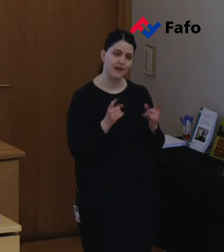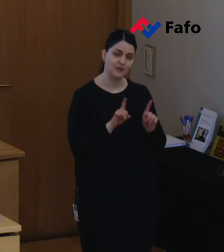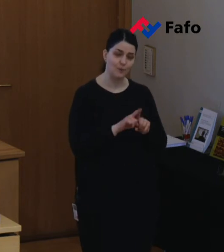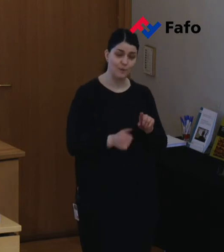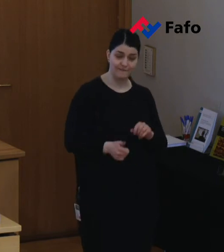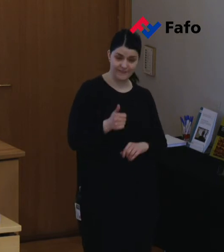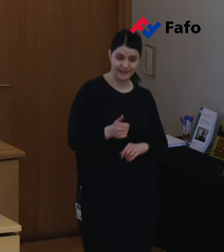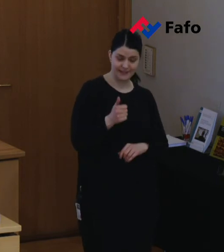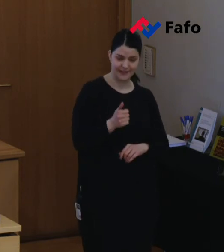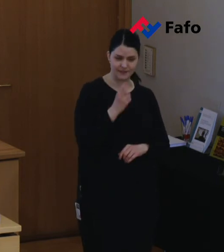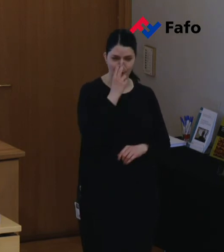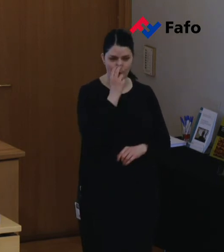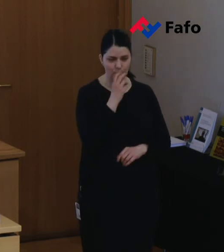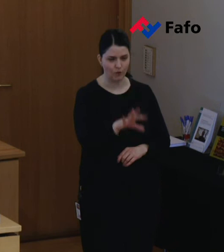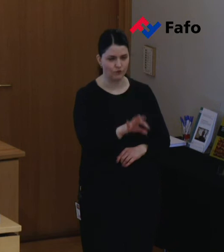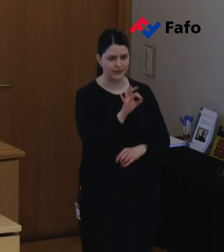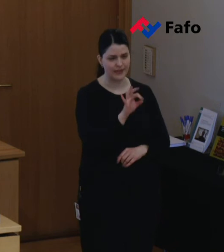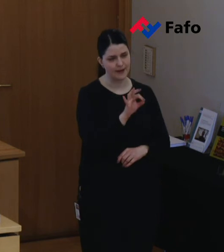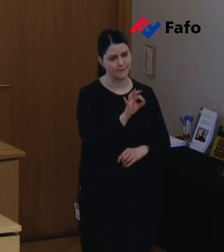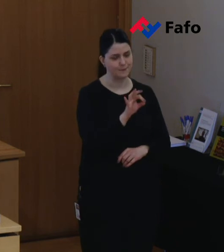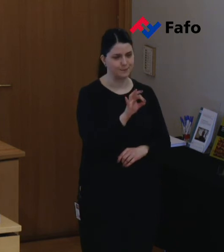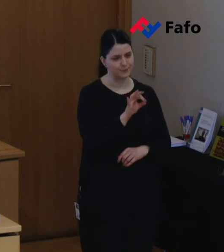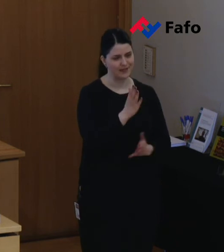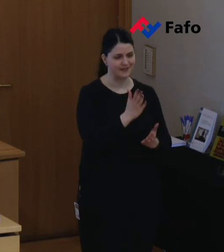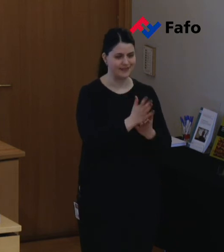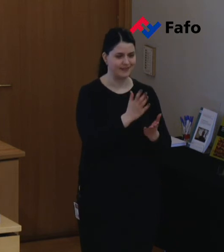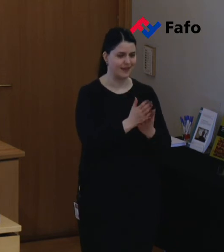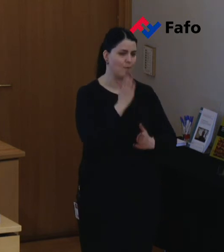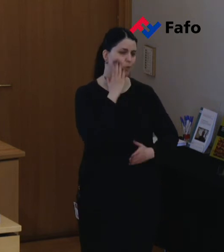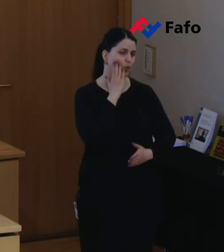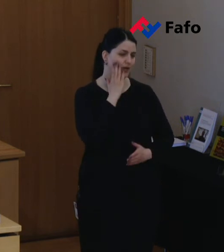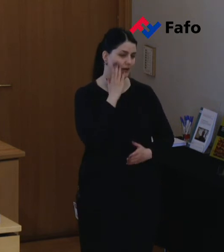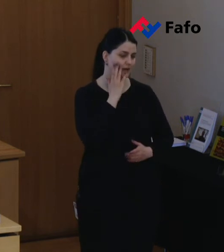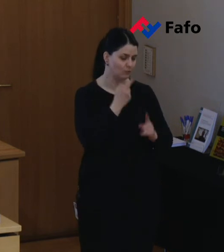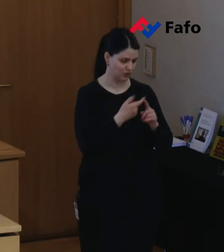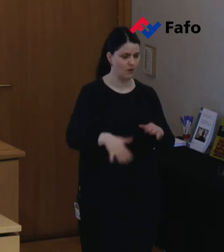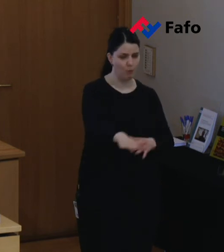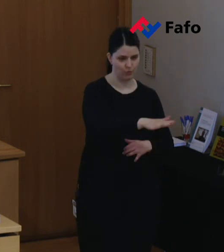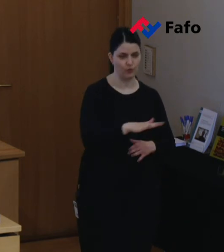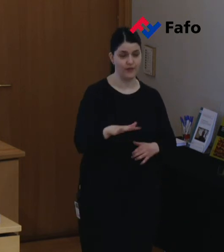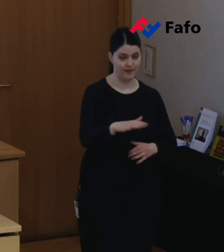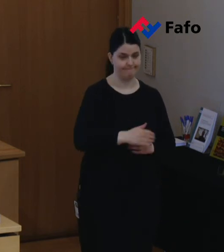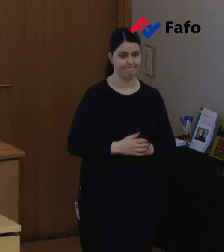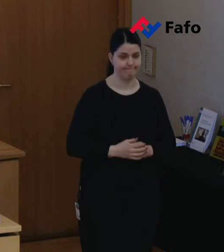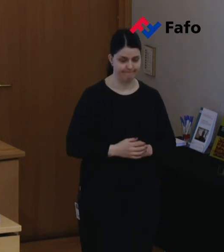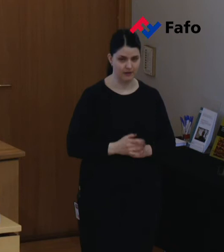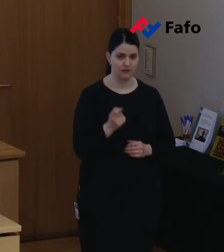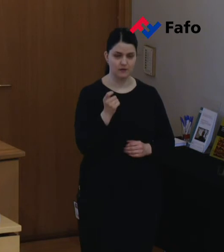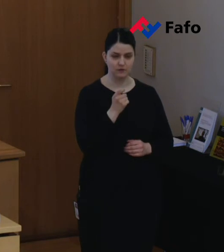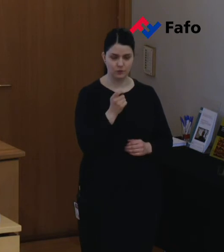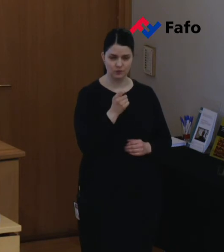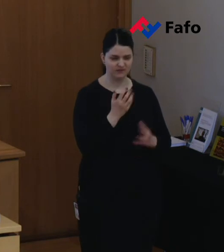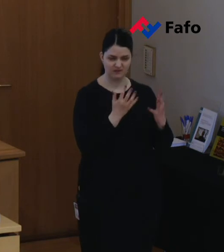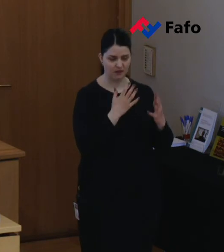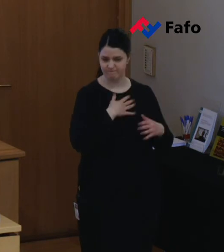Det som har vært viktig jo å forsøke å finne det rette boligen og det rette boområdet. For noen har ikke